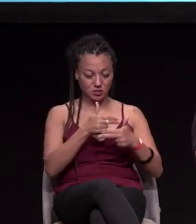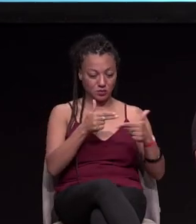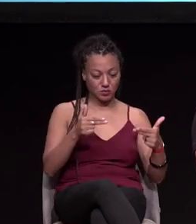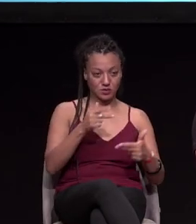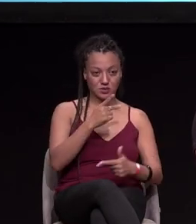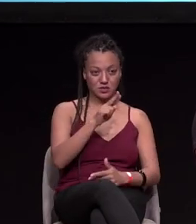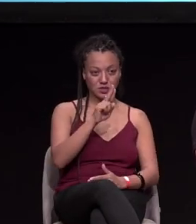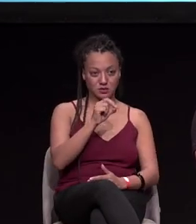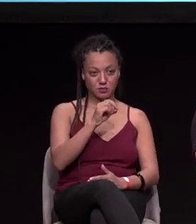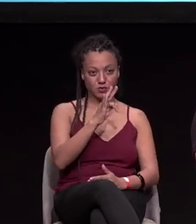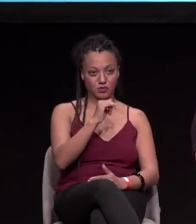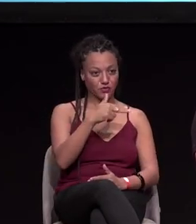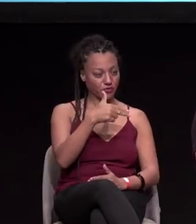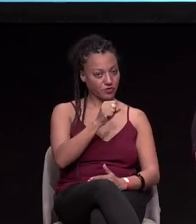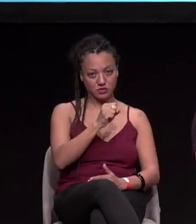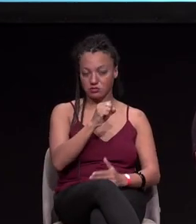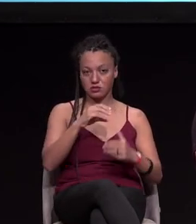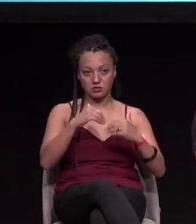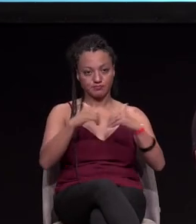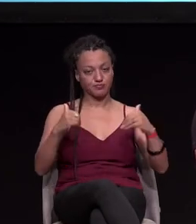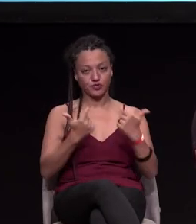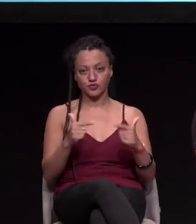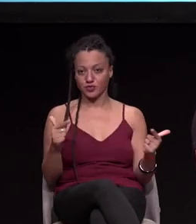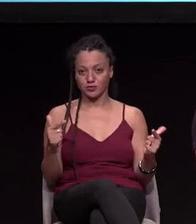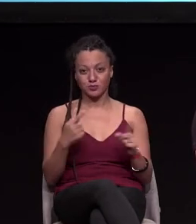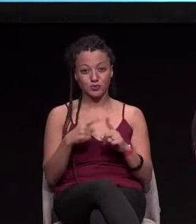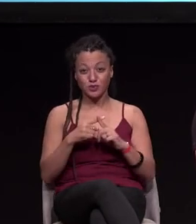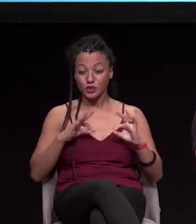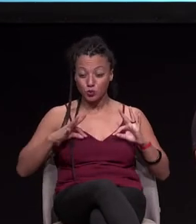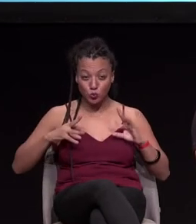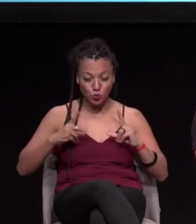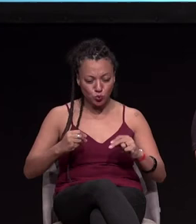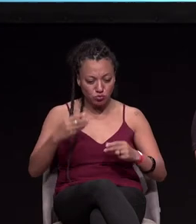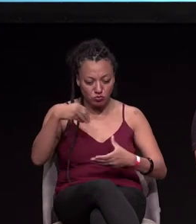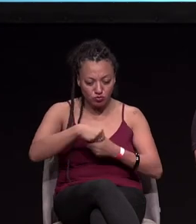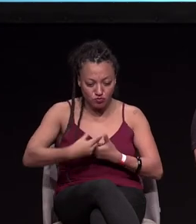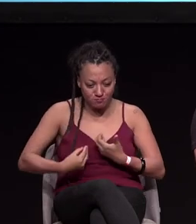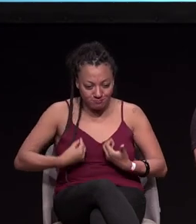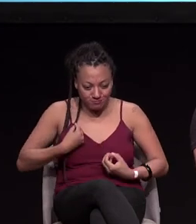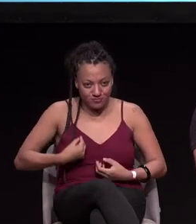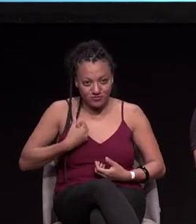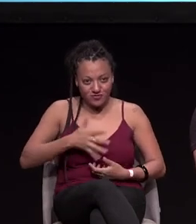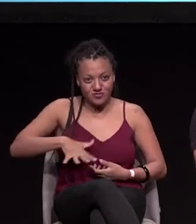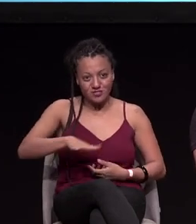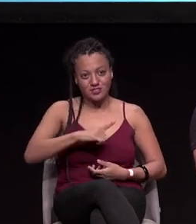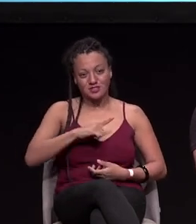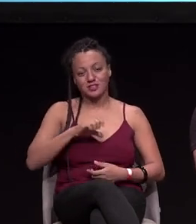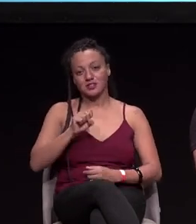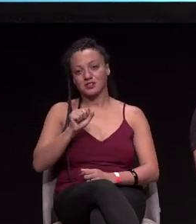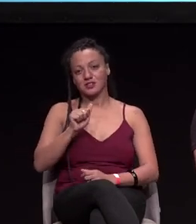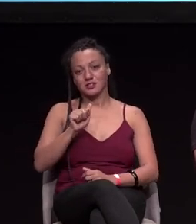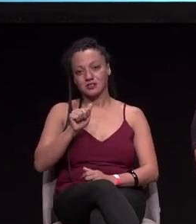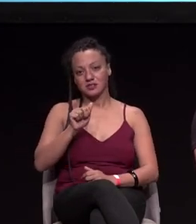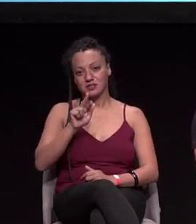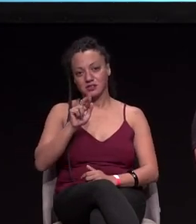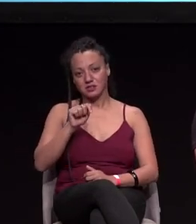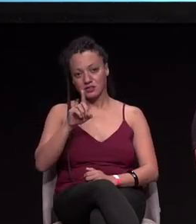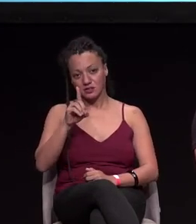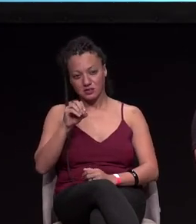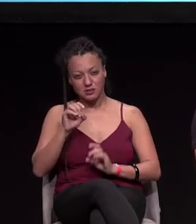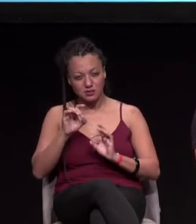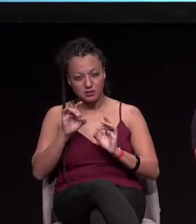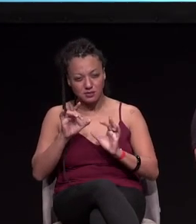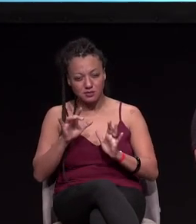sagrado tudo o que move a sagrada né então dentro desse ponto de vista a religiosidade africana a